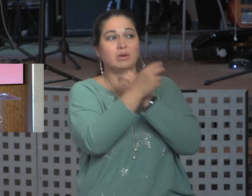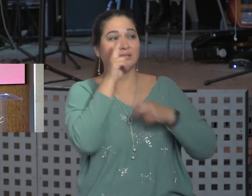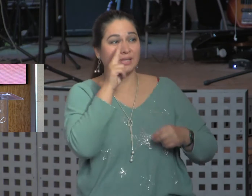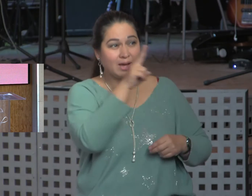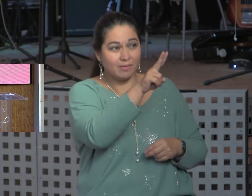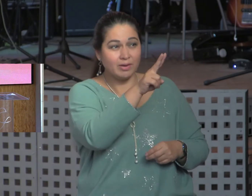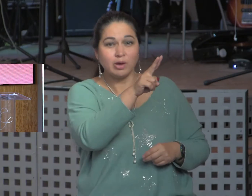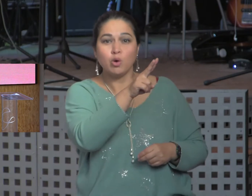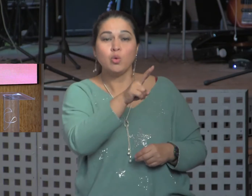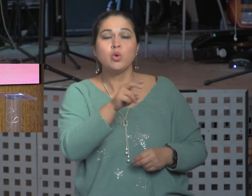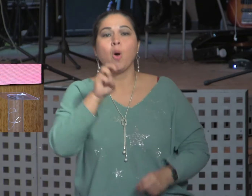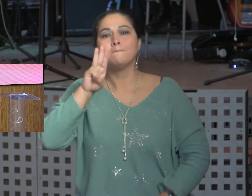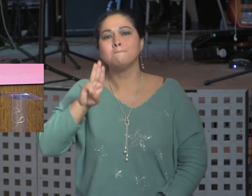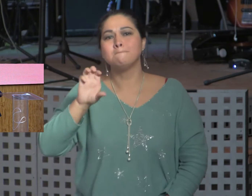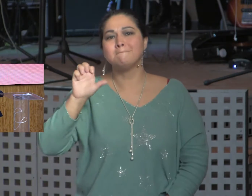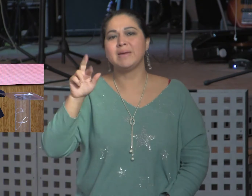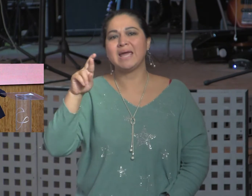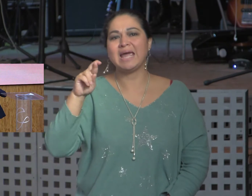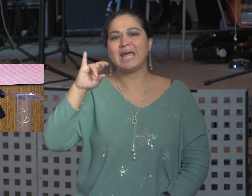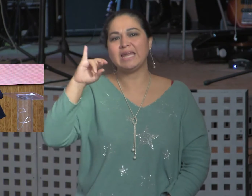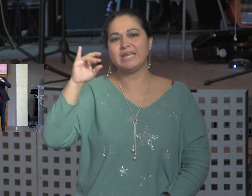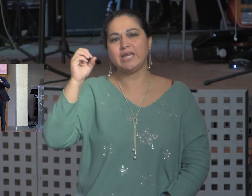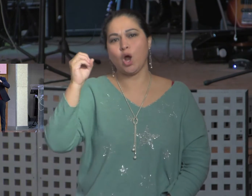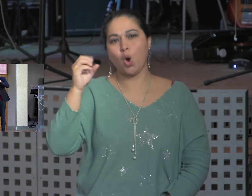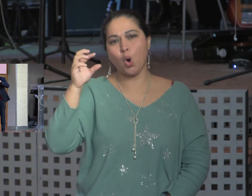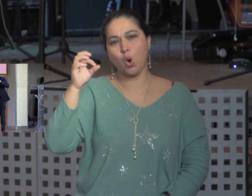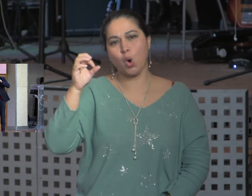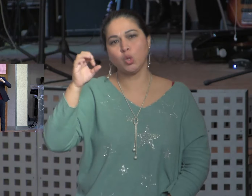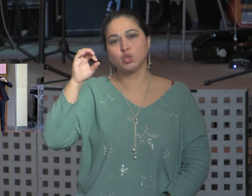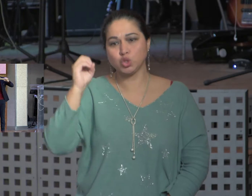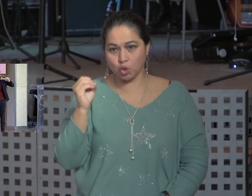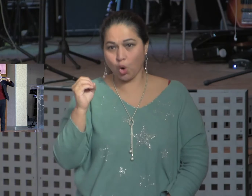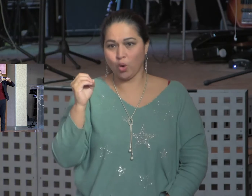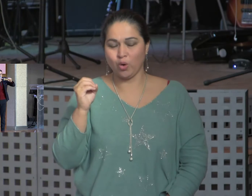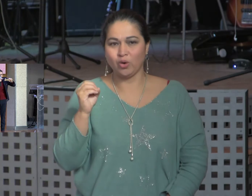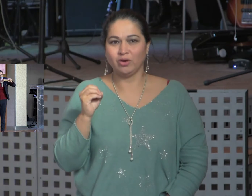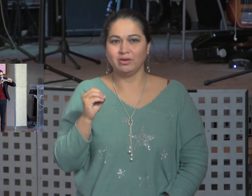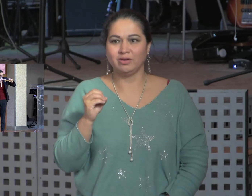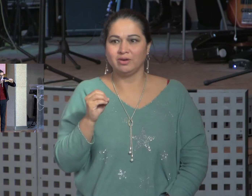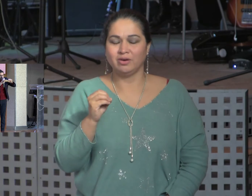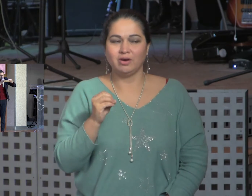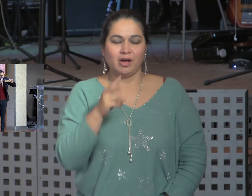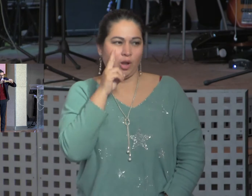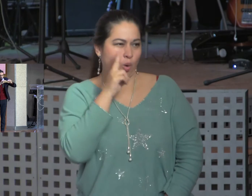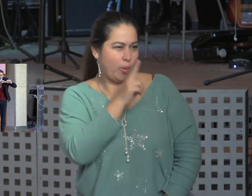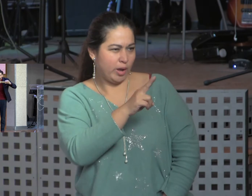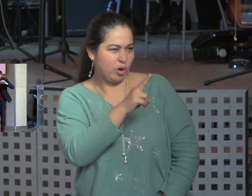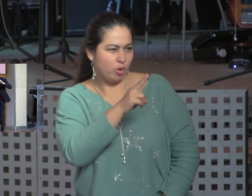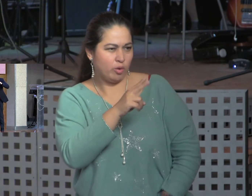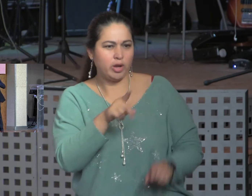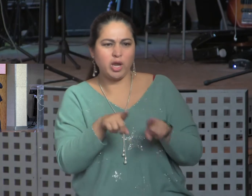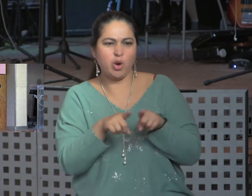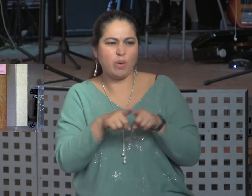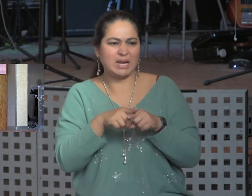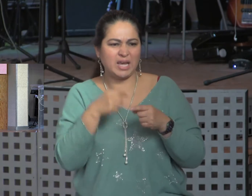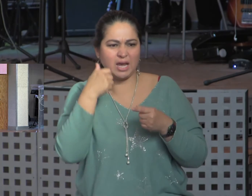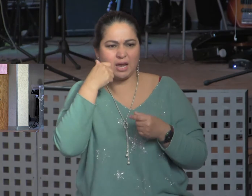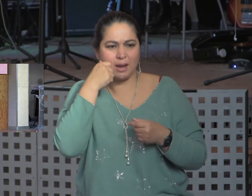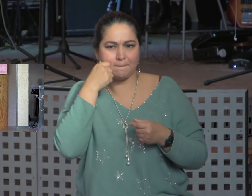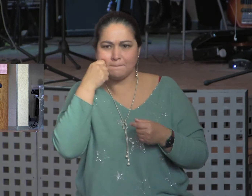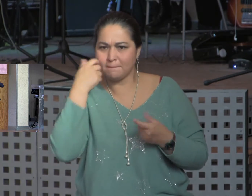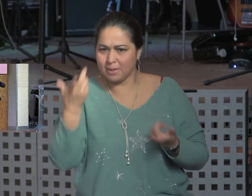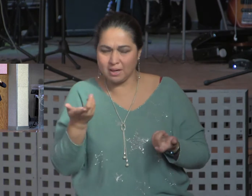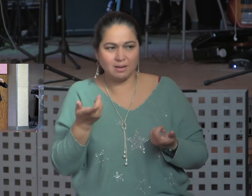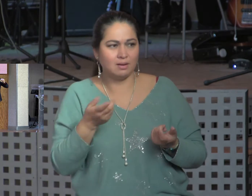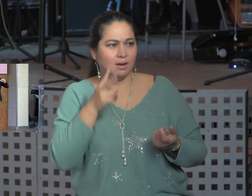¿Y qué es lo que hay entre esa membrana y el hueso? Hay cavidades, tunelcitos. ¿Y sabes